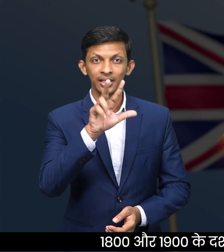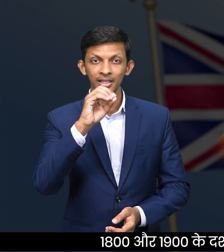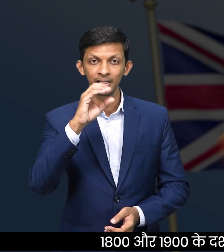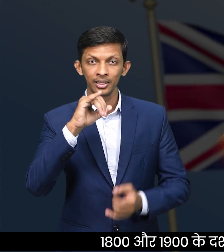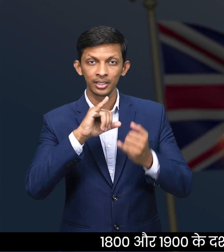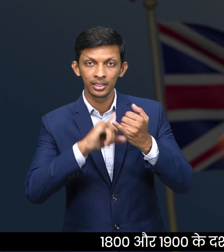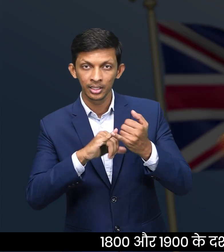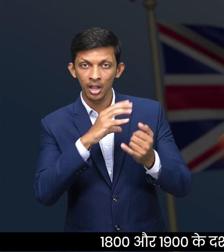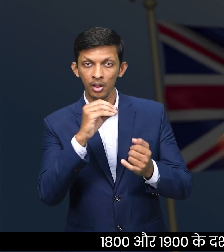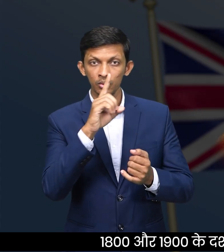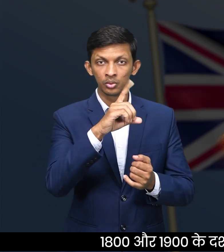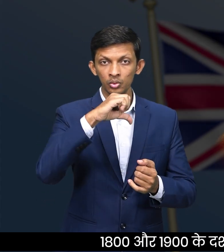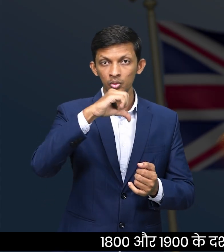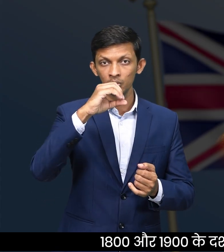1800 से 1900 के दशक में